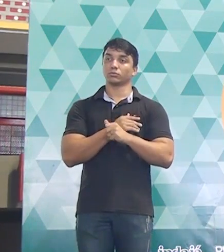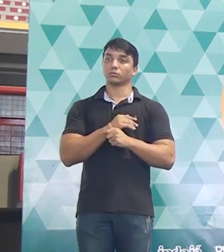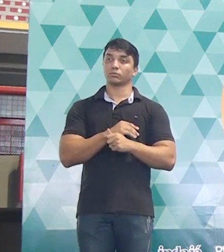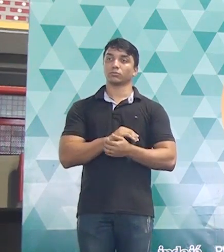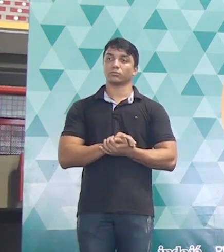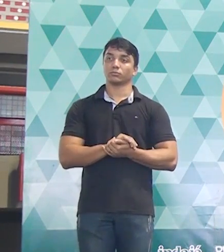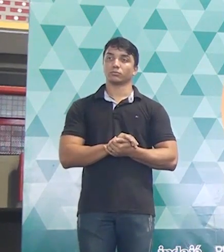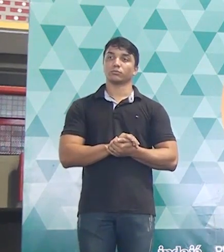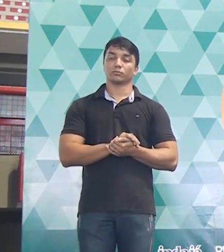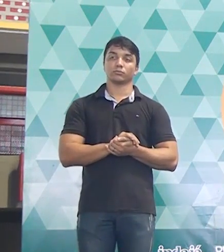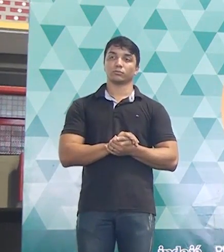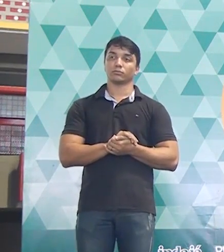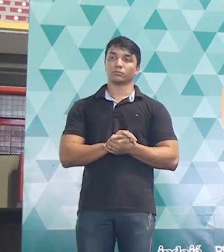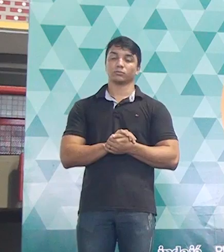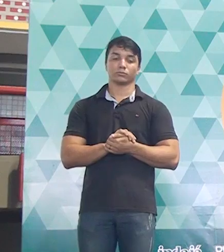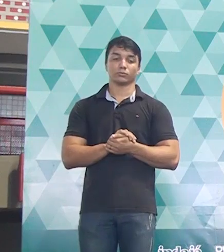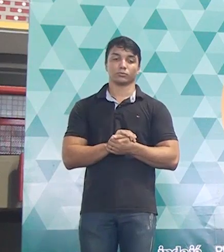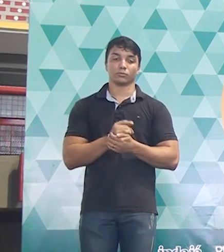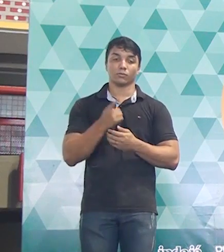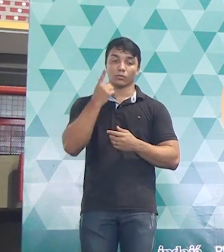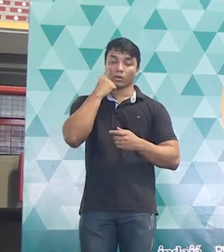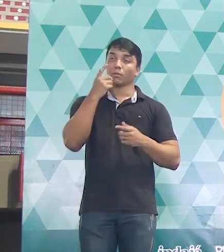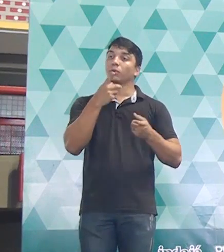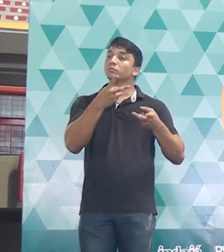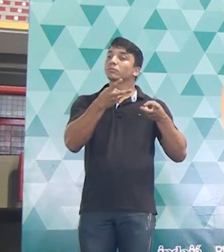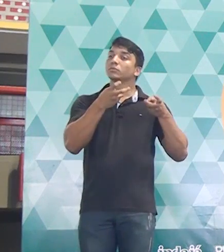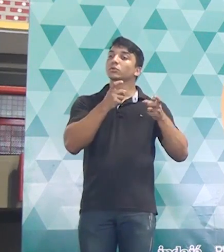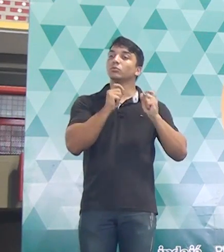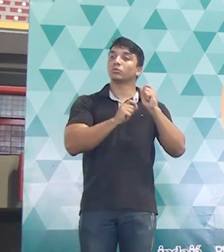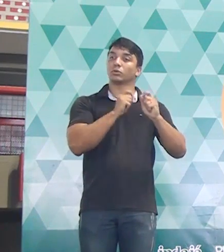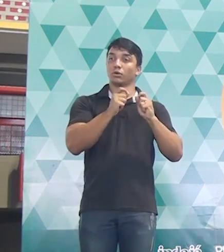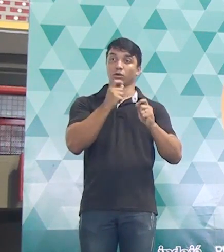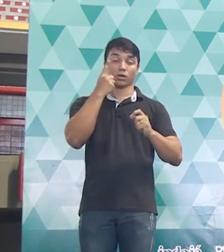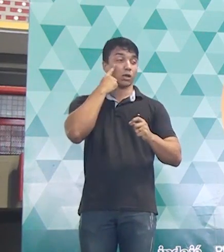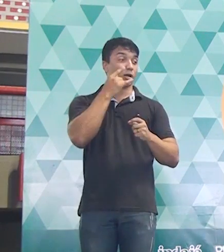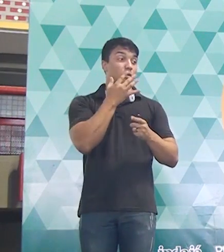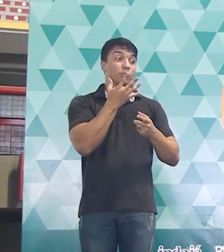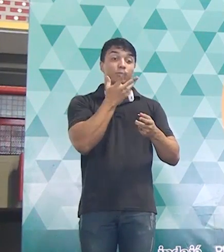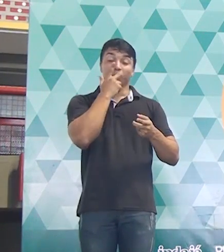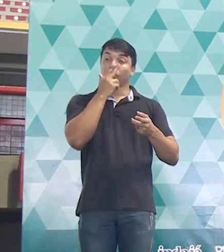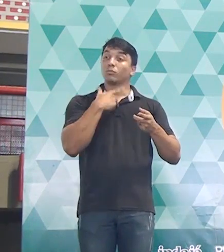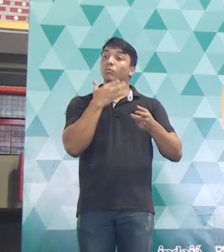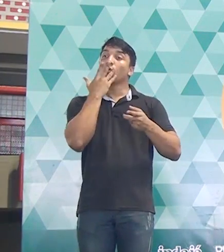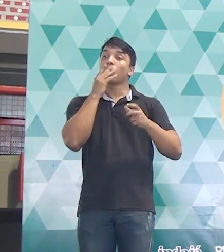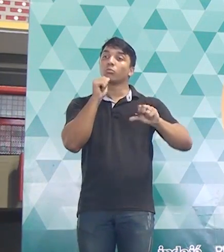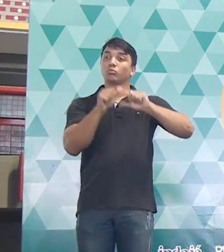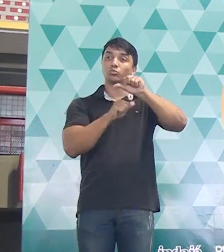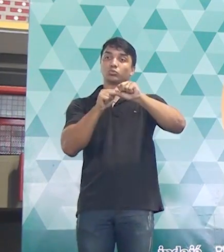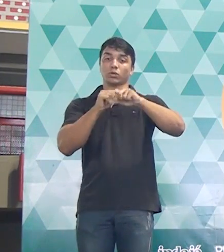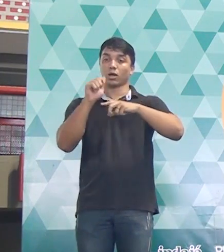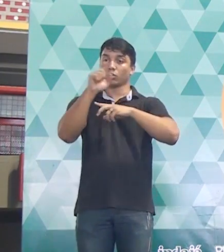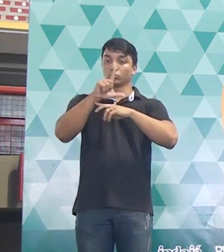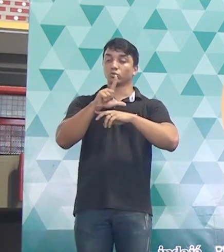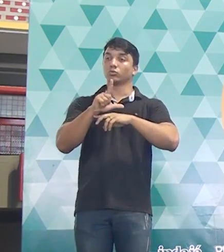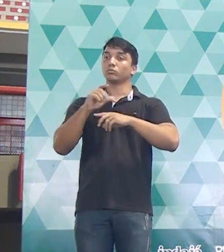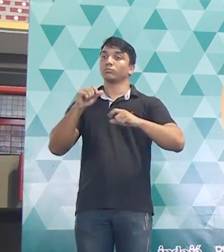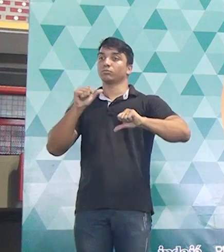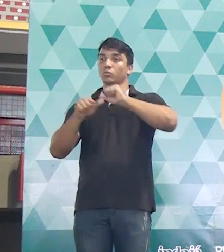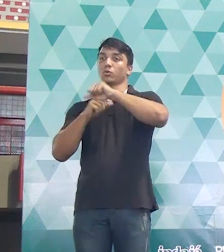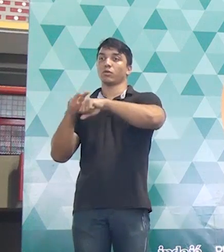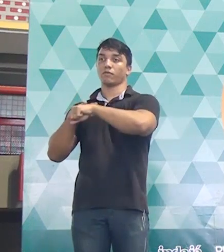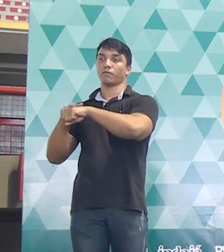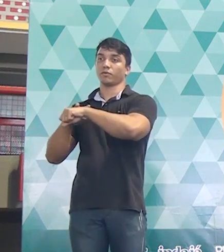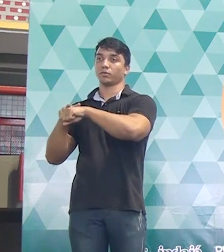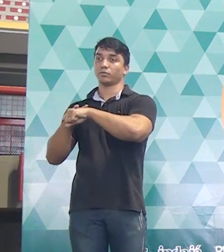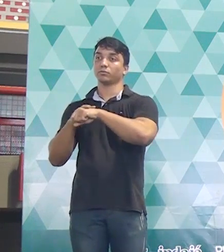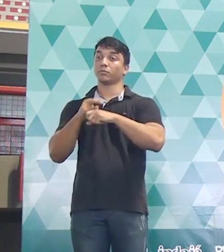Letra A. O que é que a pessoa vai observar? A solução mudará de cor de azul para verde, ou seja,